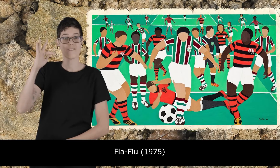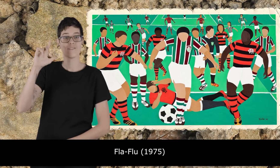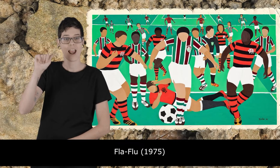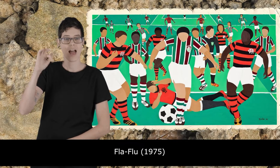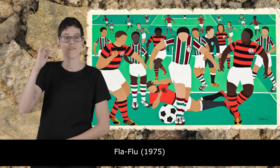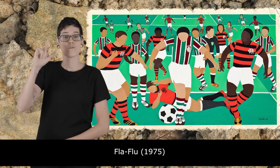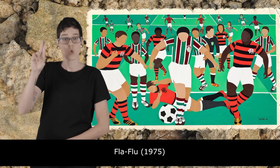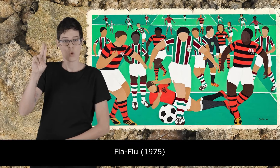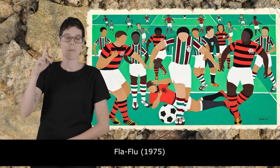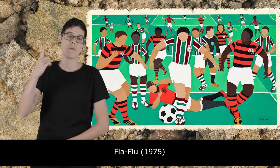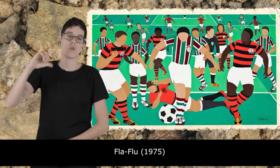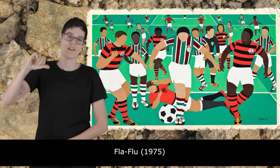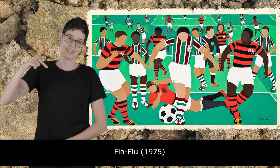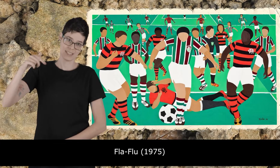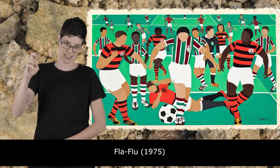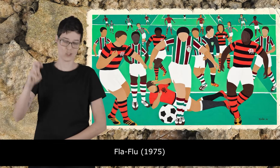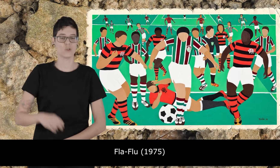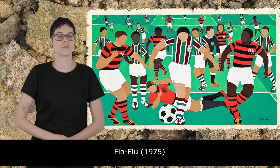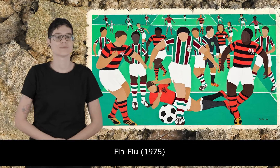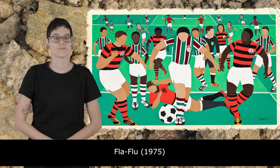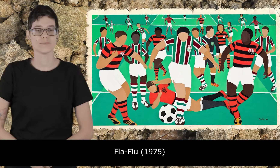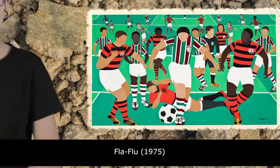Fla-Flu, 1975.